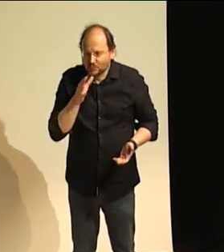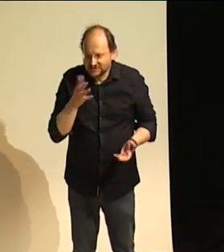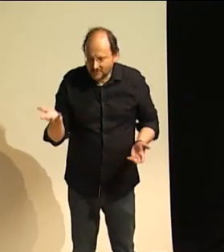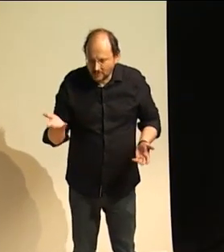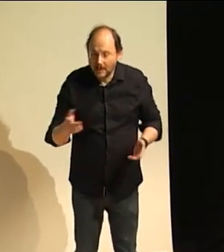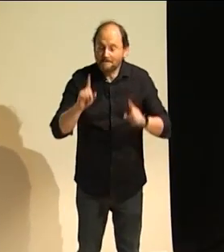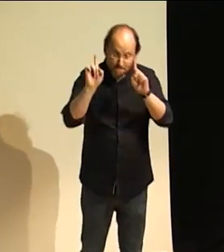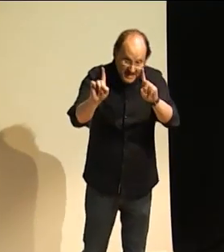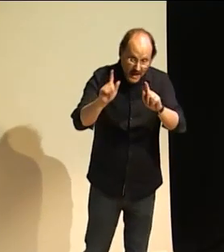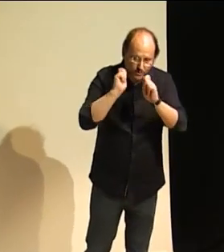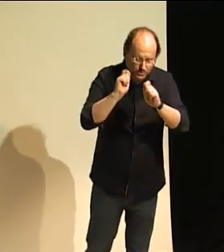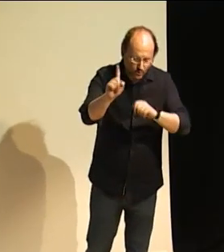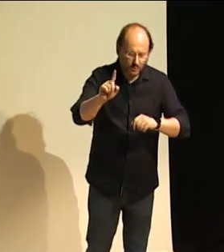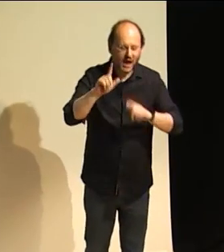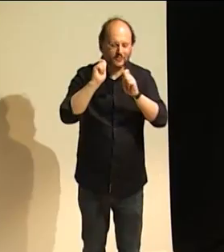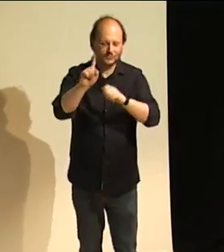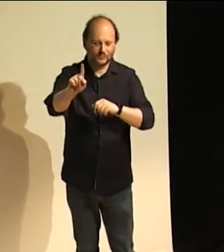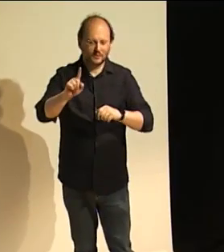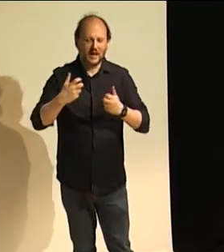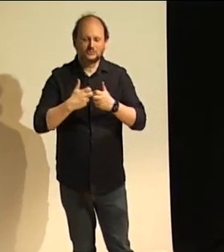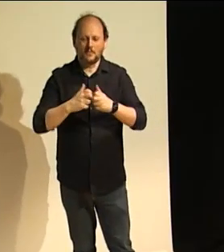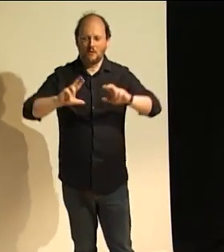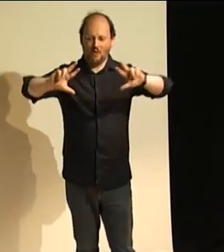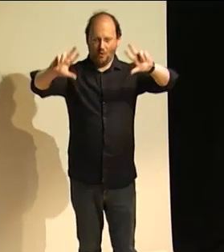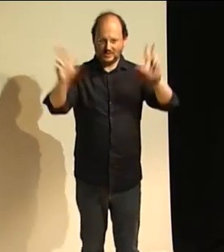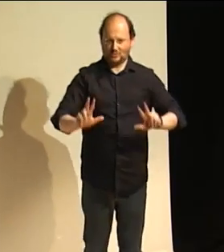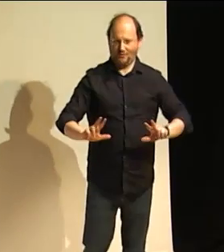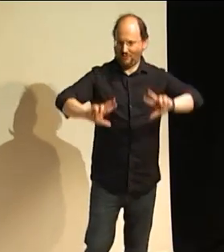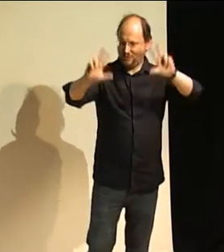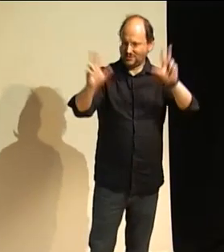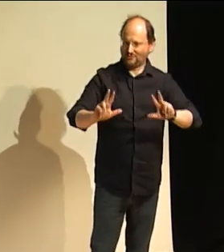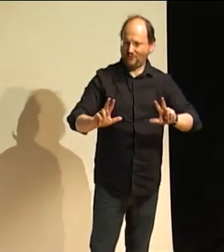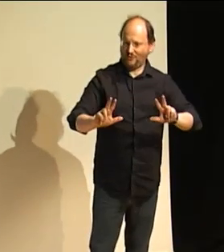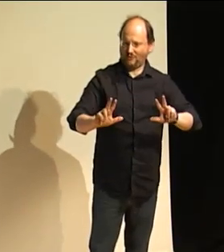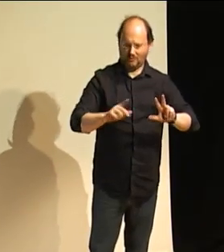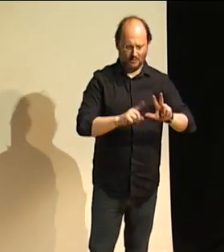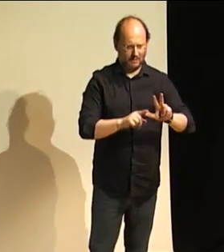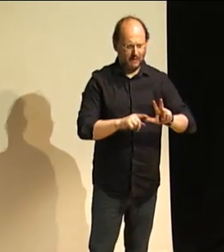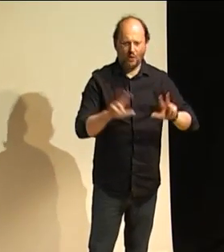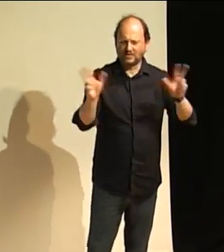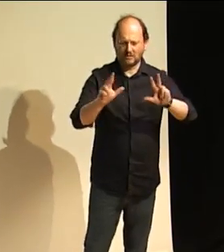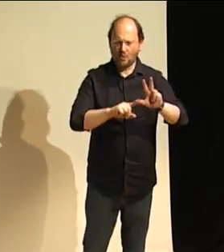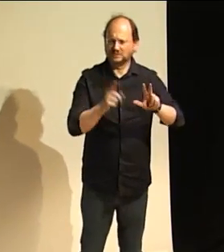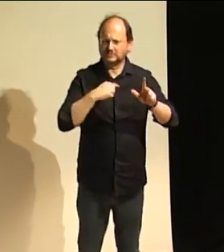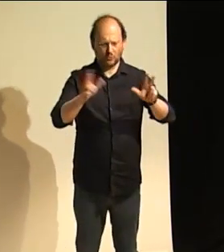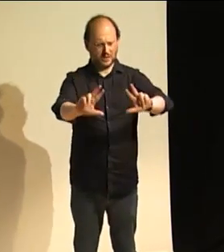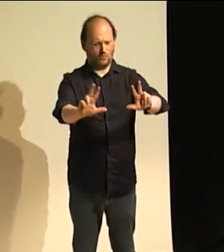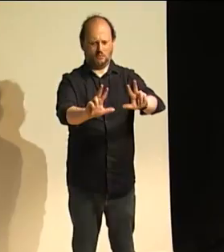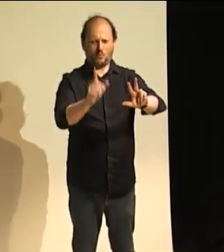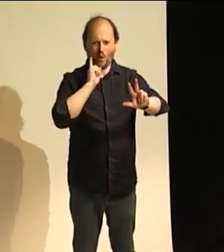en 2000 ans, il n'a pas changé parce que la forme des arbres n'a pas changé en 2000 ans. Peut-être qu'en plusieurs millions d'années, on pourrait imaginer que le signe évolue. Mais par